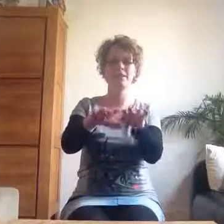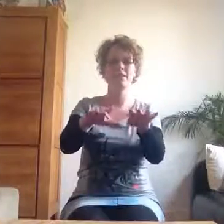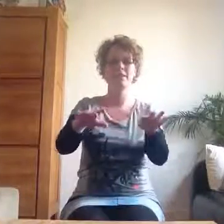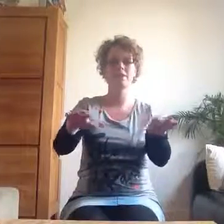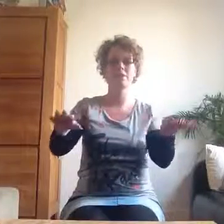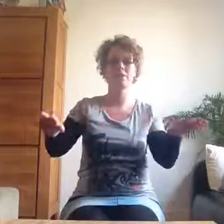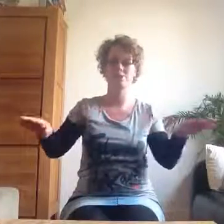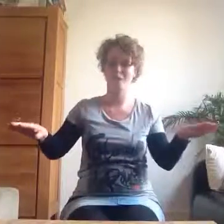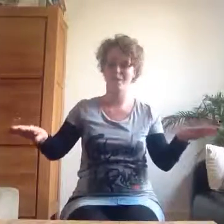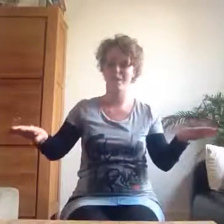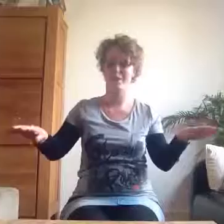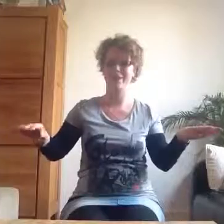Het gebaar voor zee.